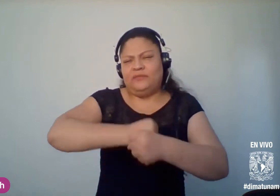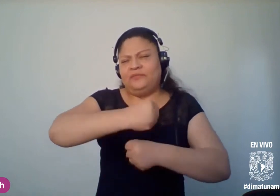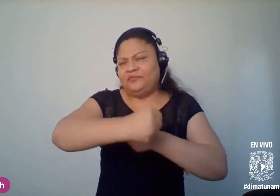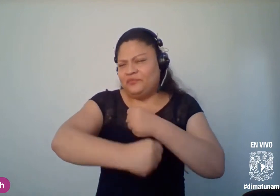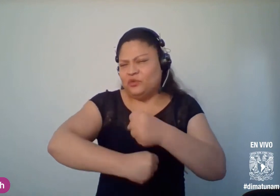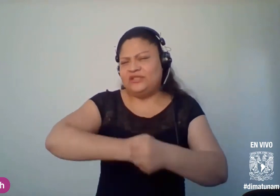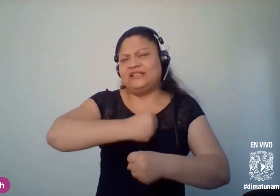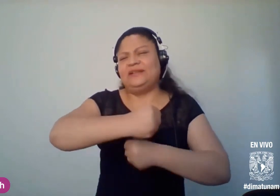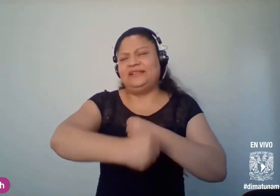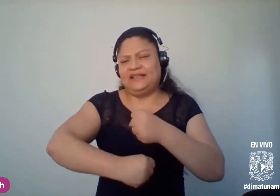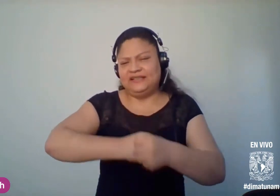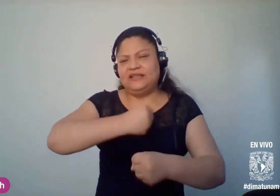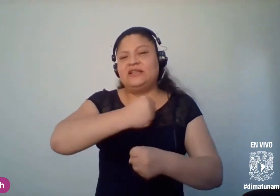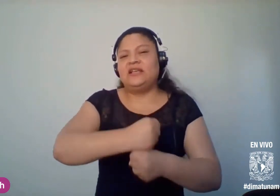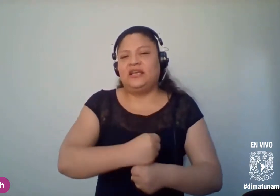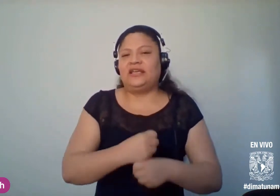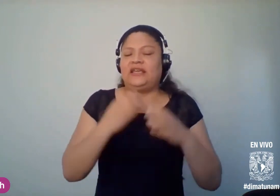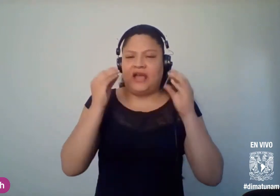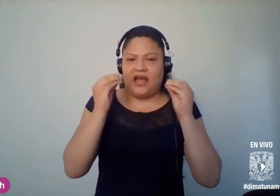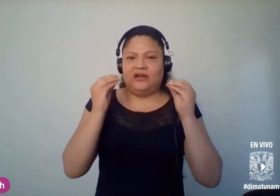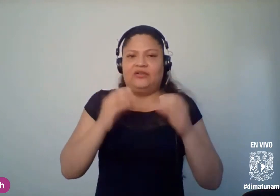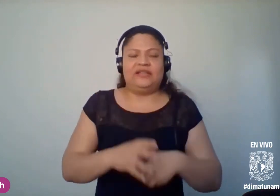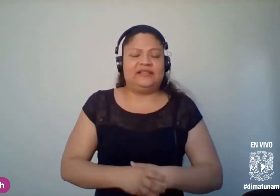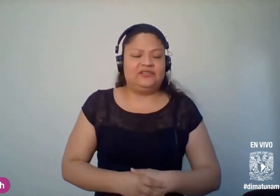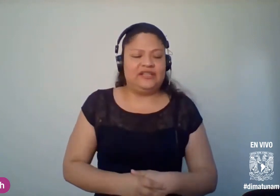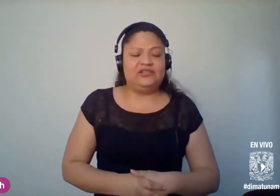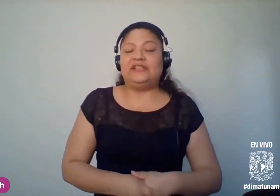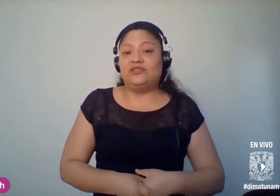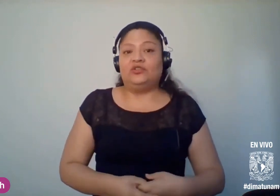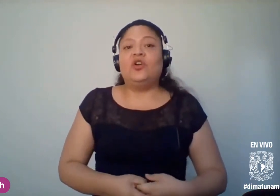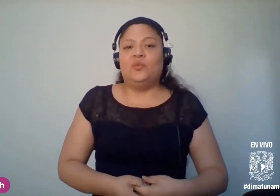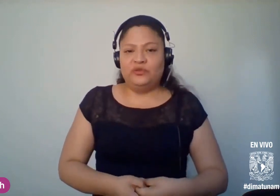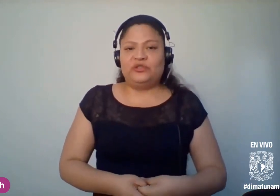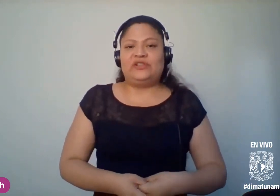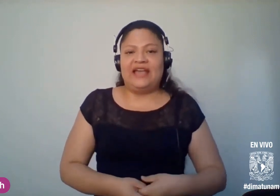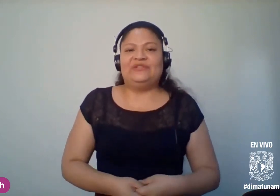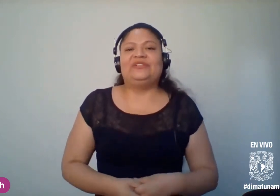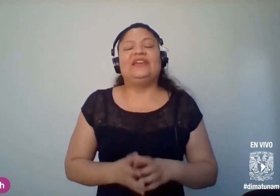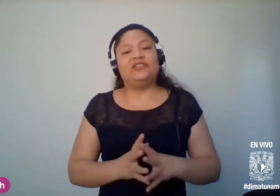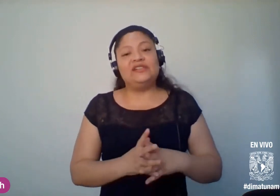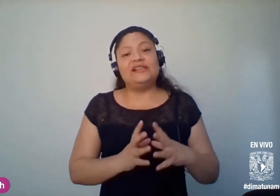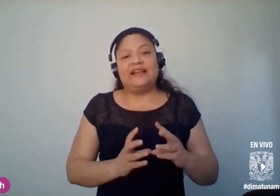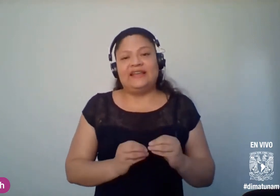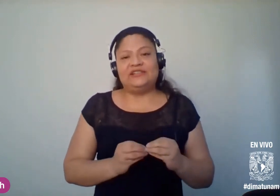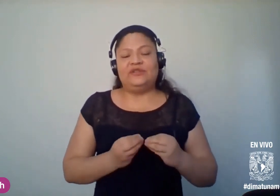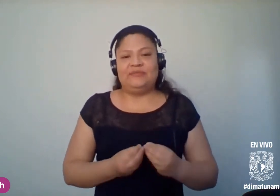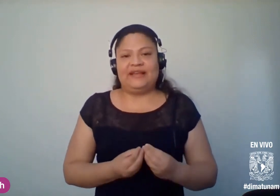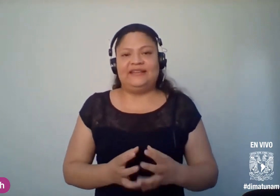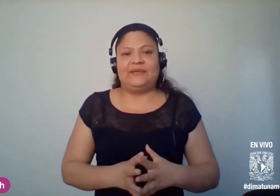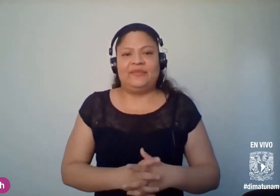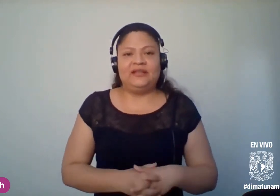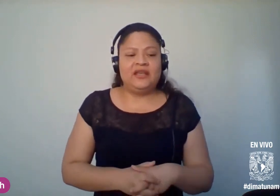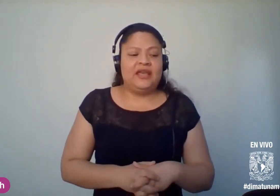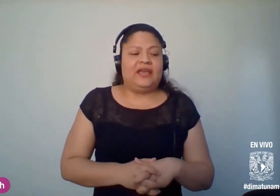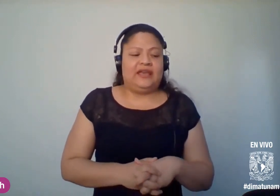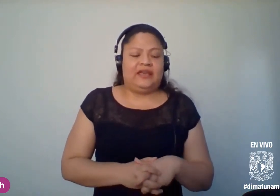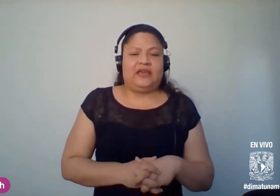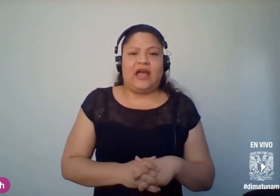hago muchas veces y hago esta entonación, son muchos años. Entonces el gesto implica